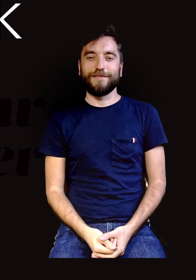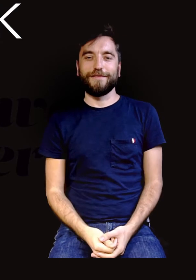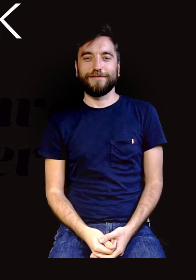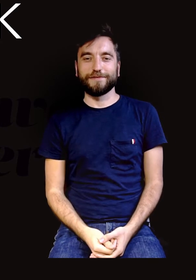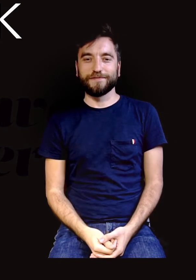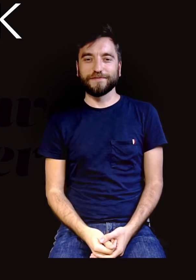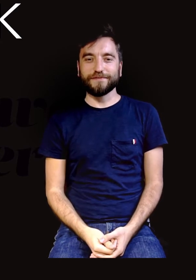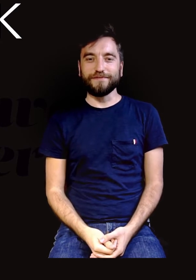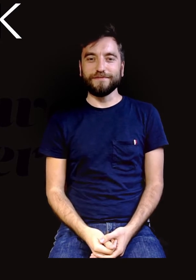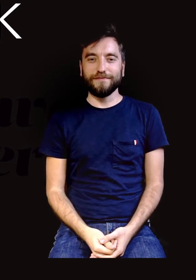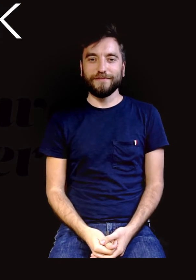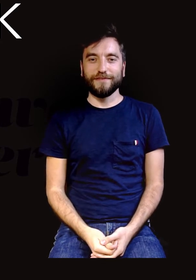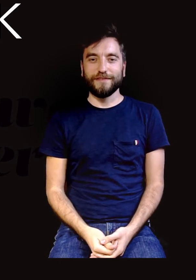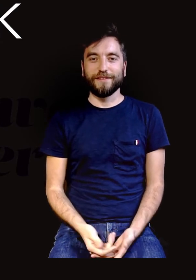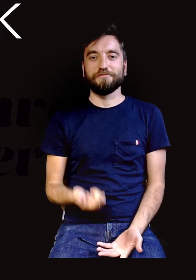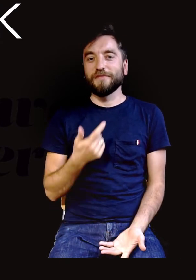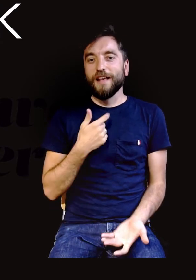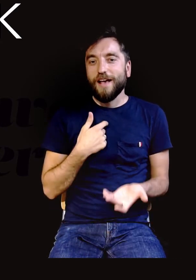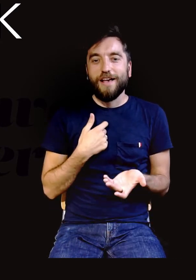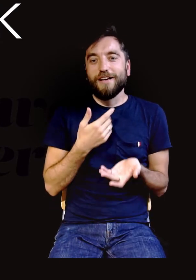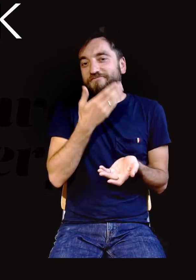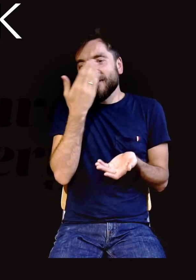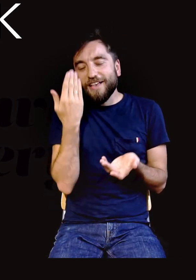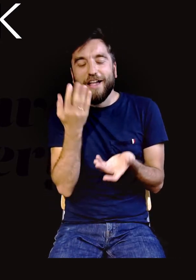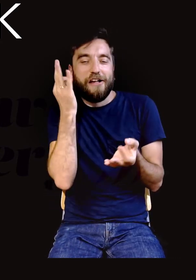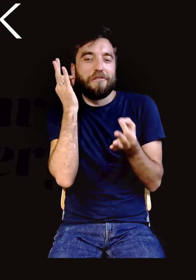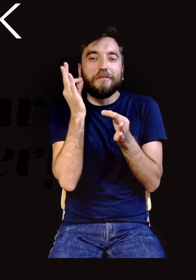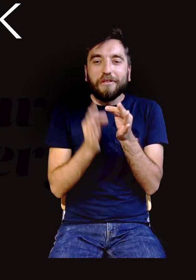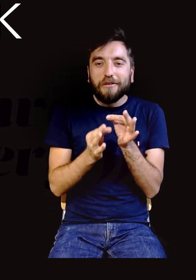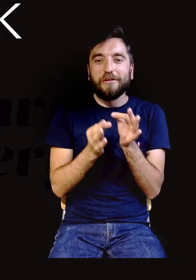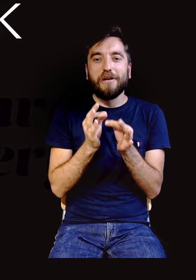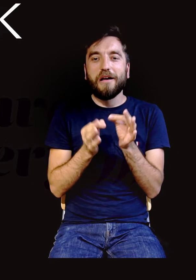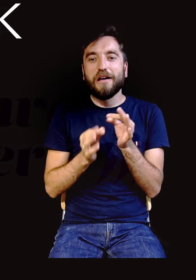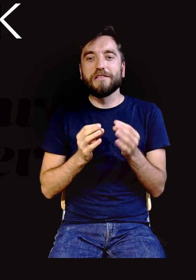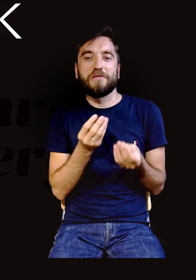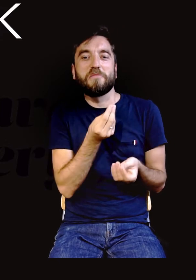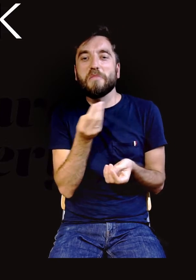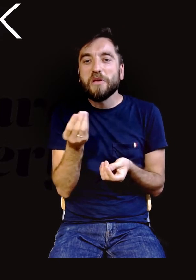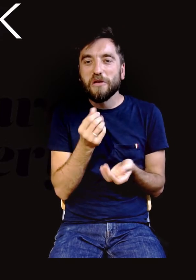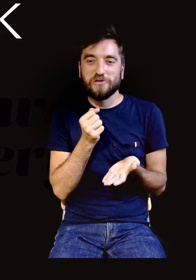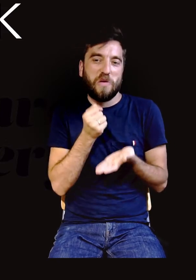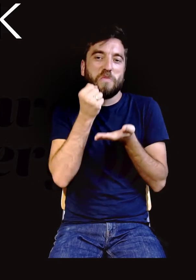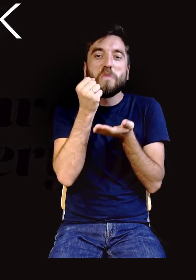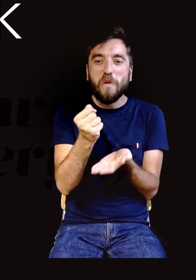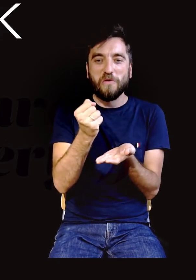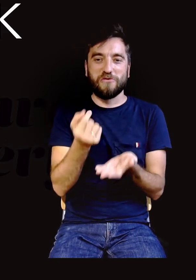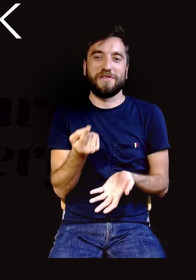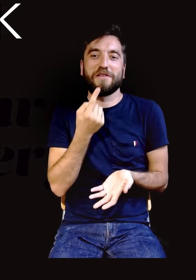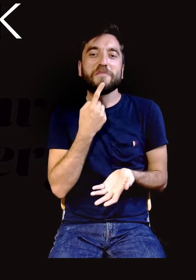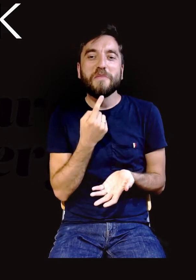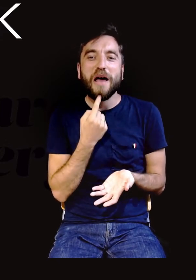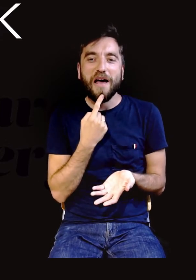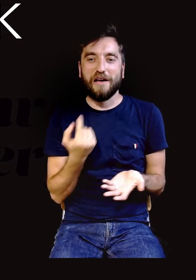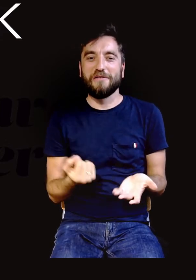przedszkolnym wspomnieniem jest oczywiście jedzenie, bo jedzenie z przedszkola. Ja nie wiem, czy oni tam